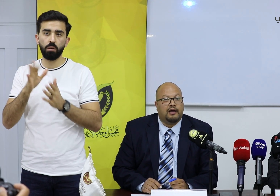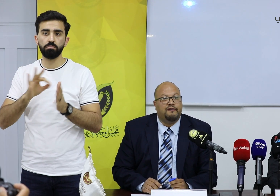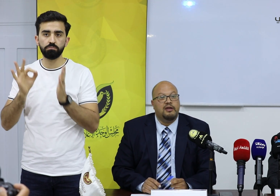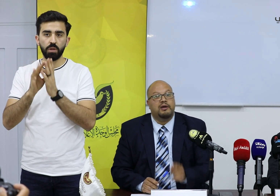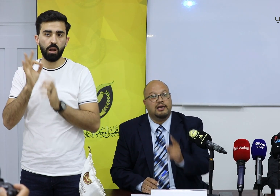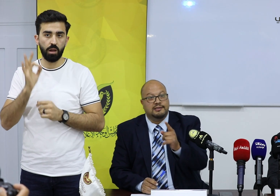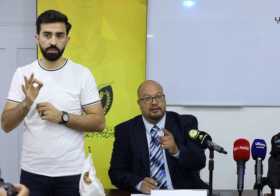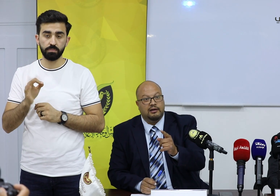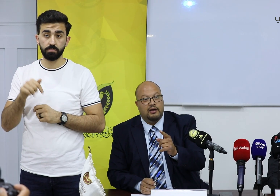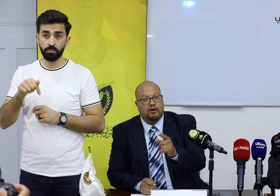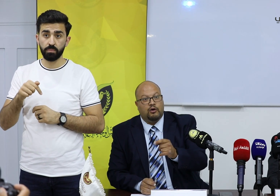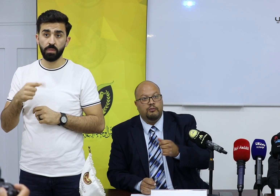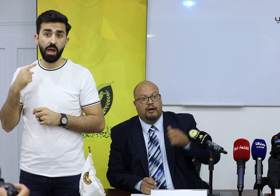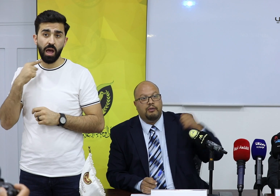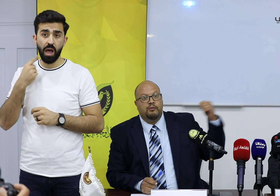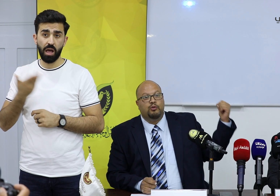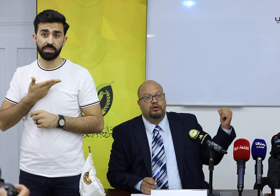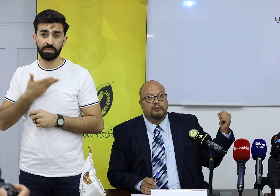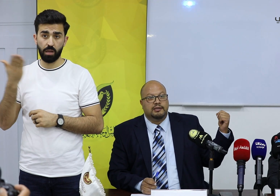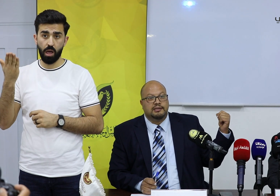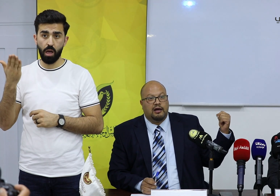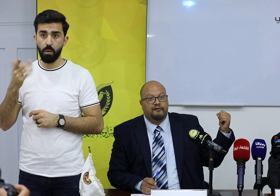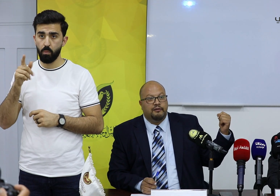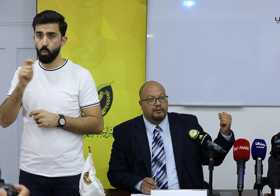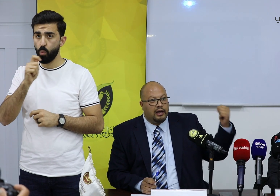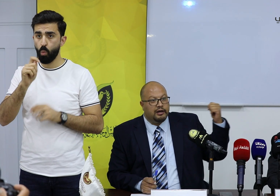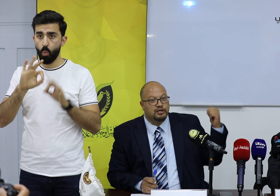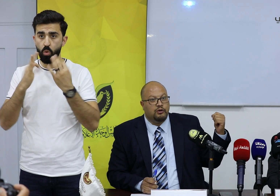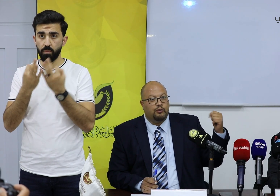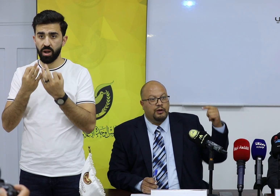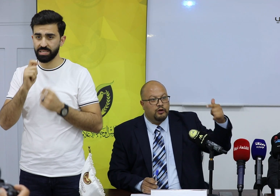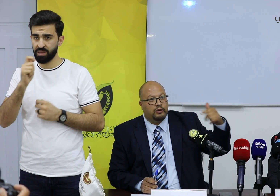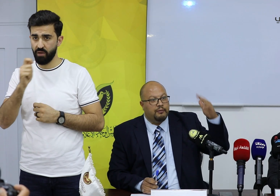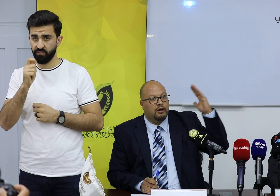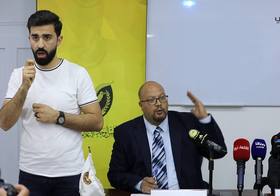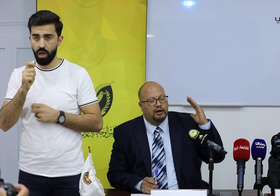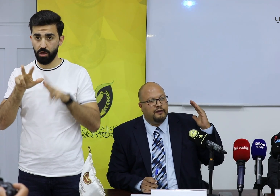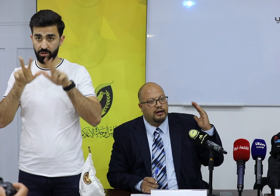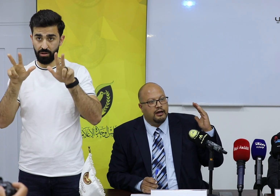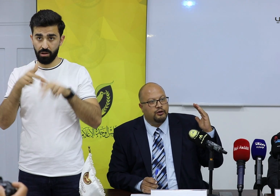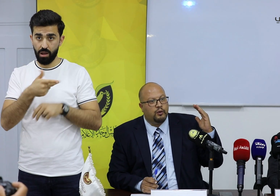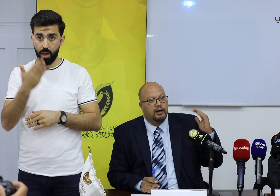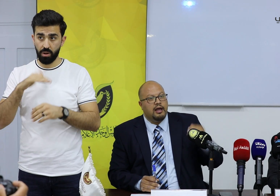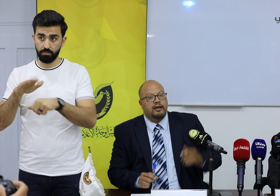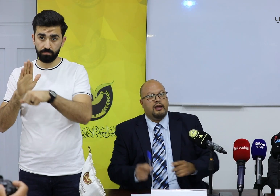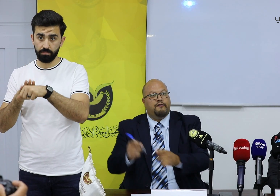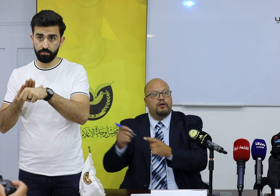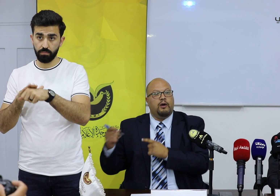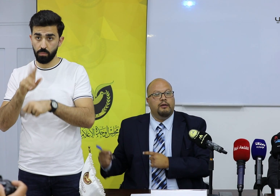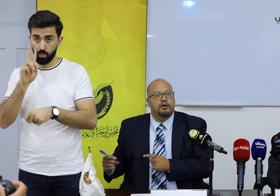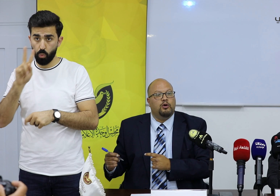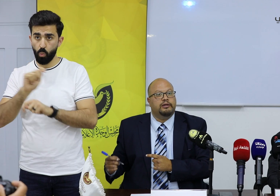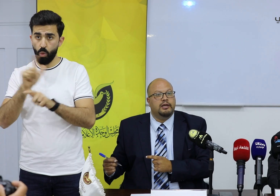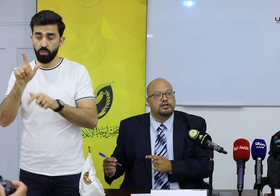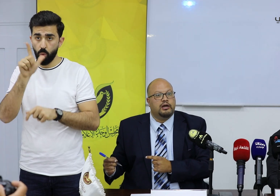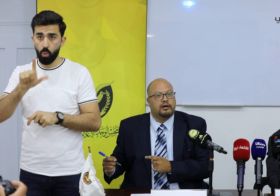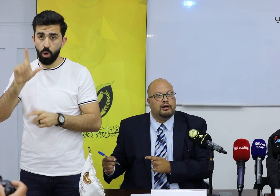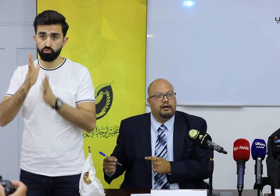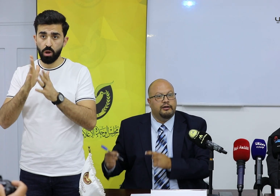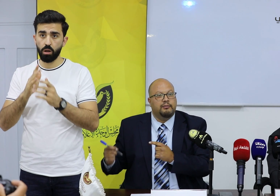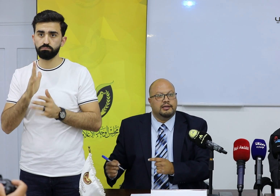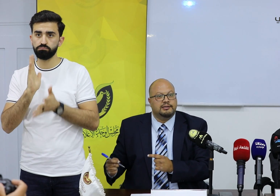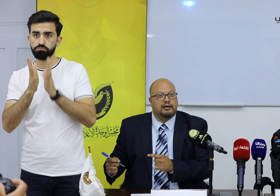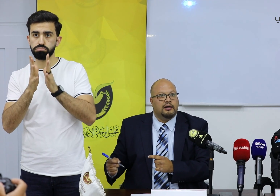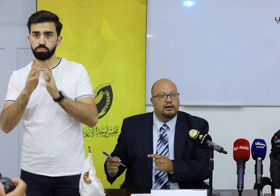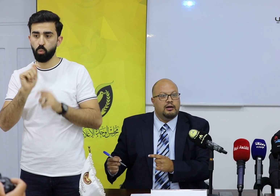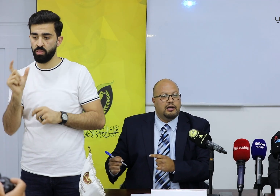المؤتمرات الصحفية بغزة وهم عم بيعملوا مؤتمر صحفي خارجي وبيعلنوا قبل وقف العدوان، كان في واحد من لغة الإشارة